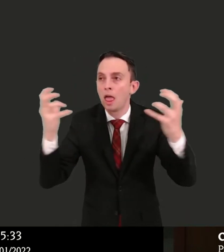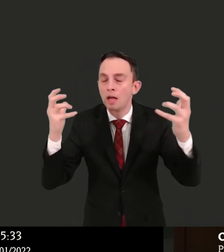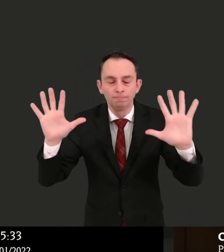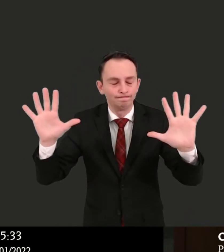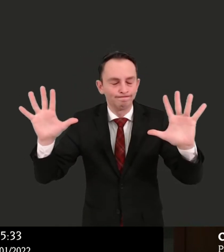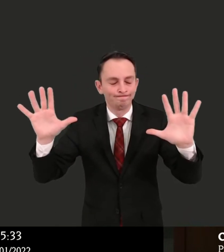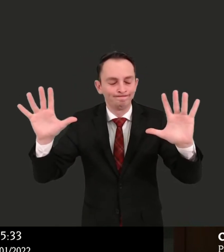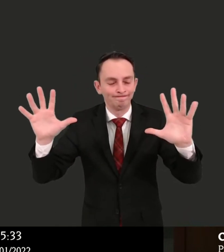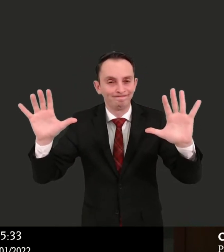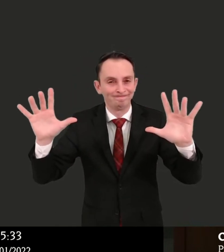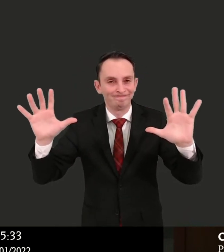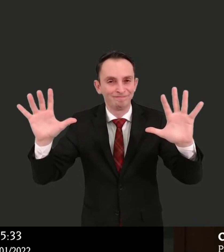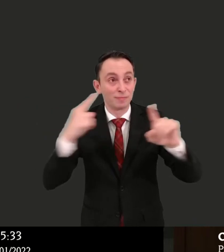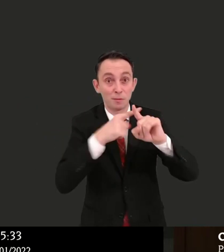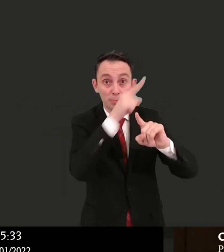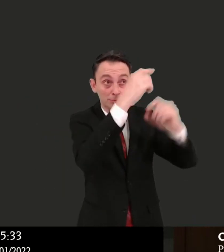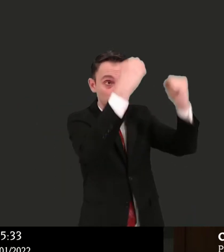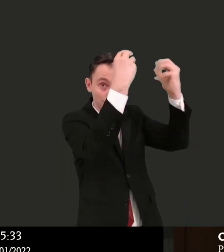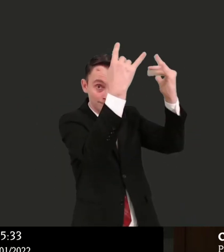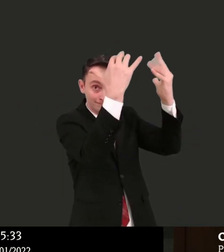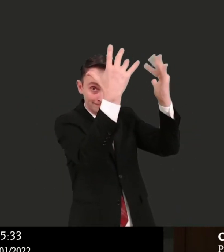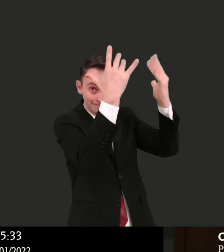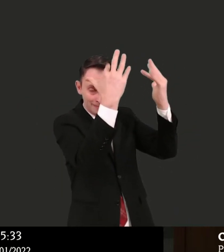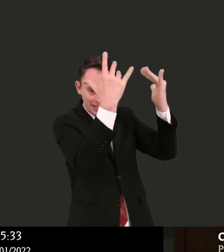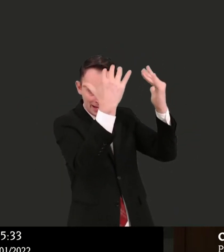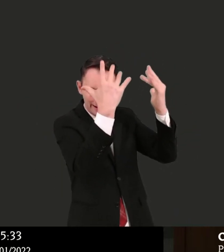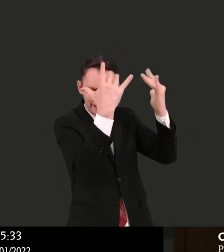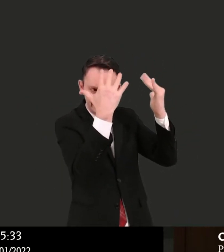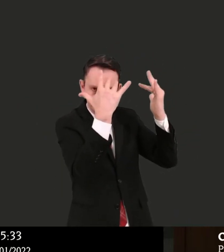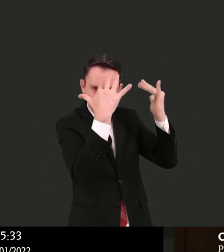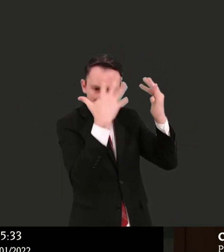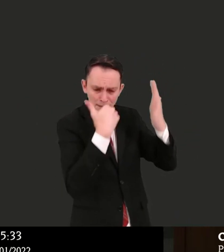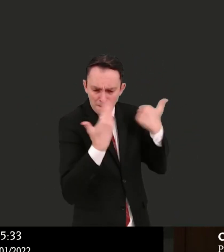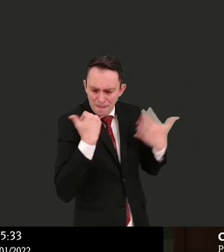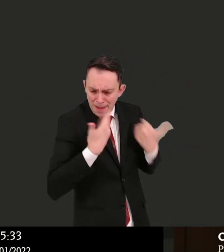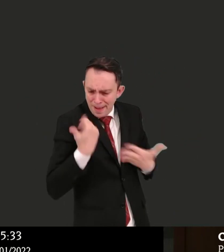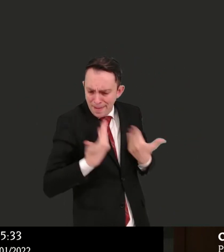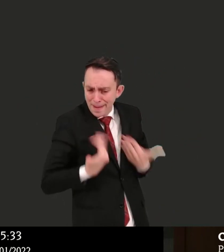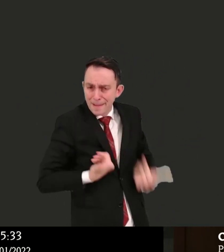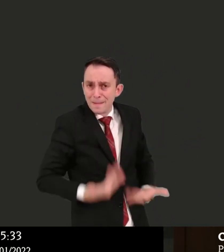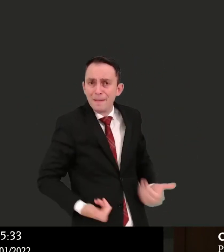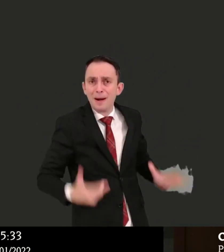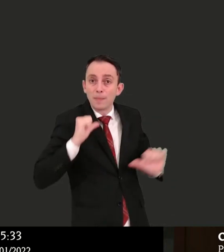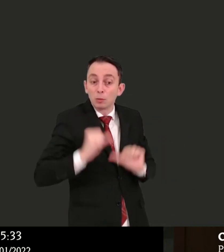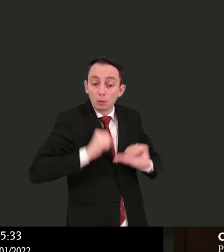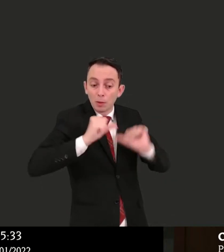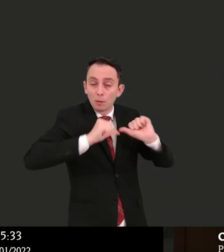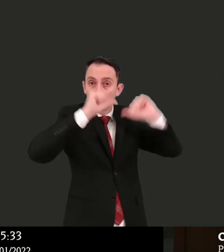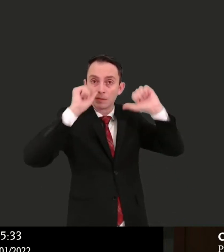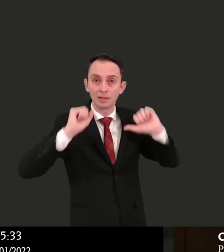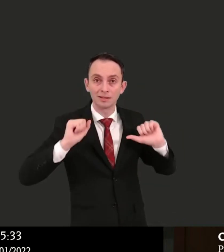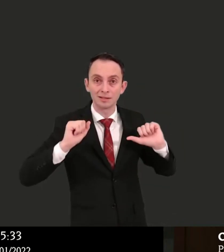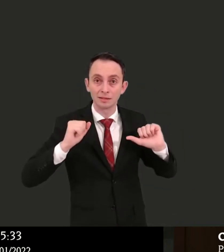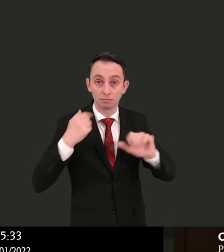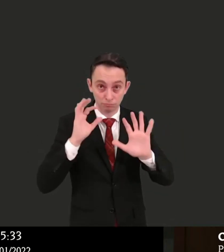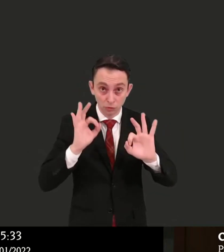nós uma transformação tão radical e tão profunda, e tem feito isso, que de homens simples